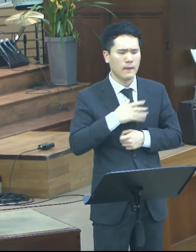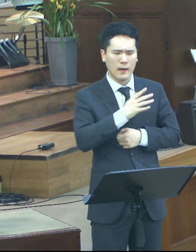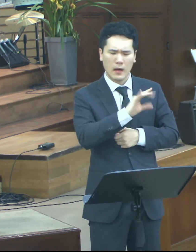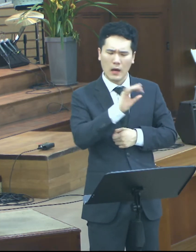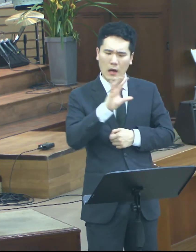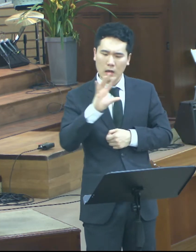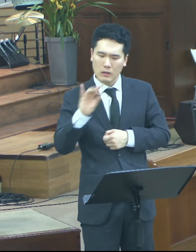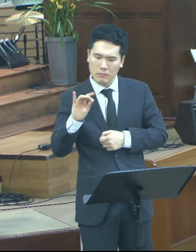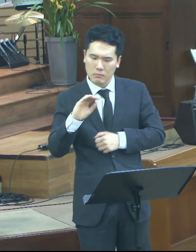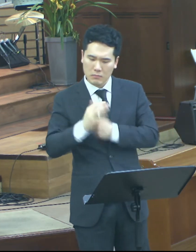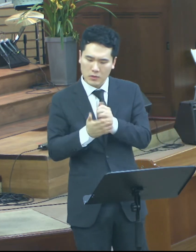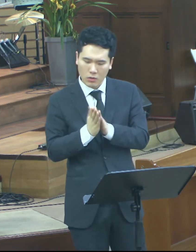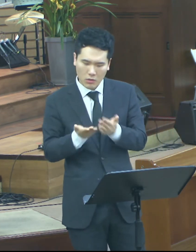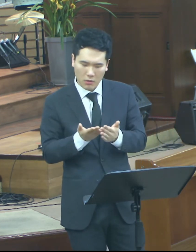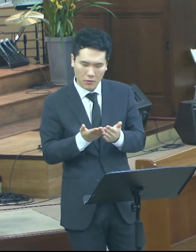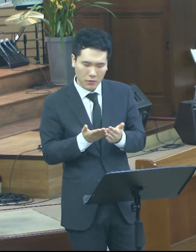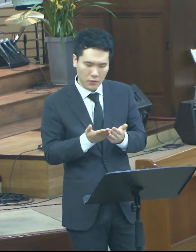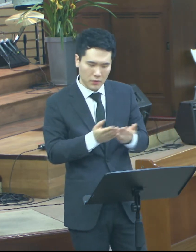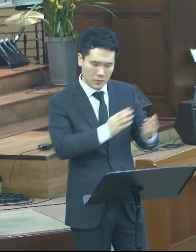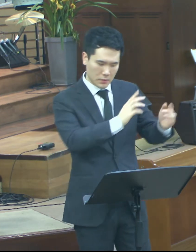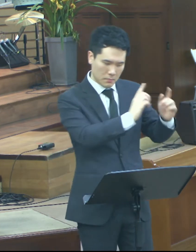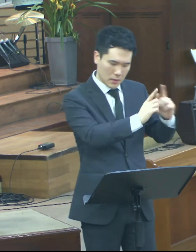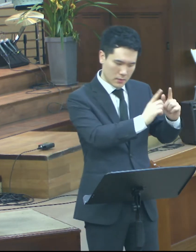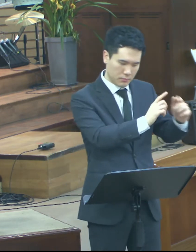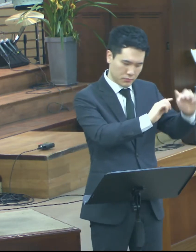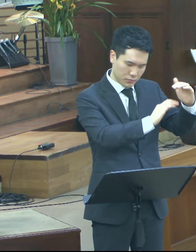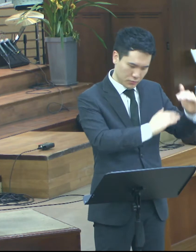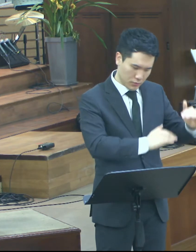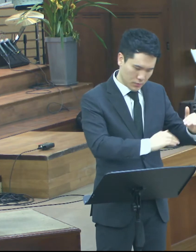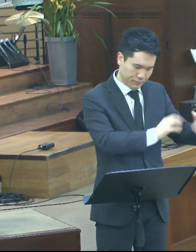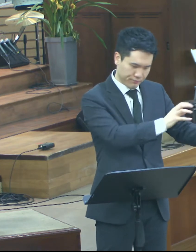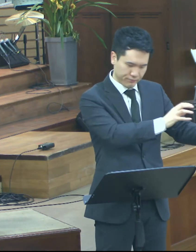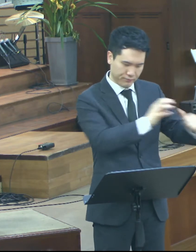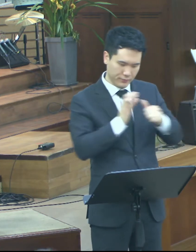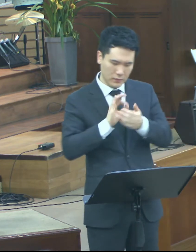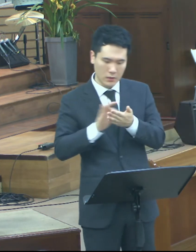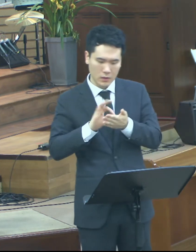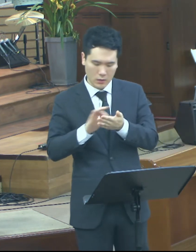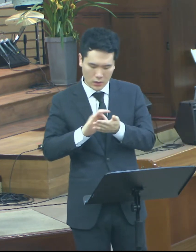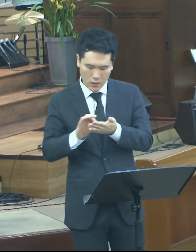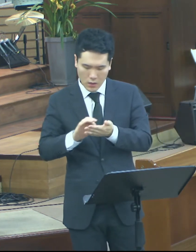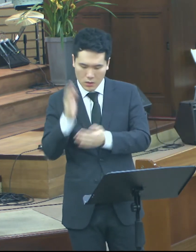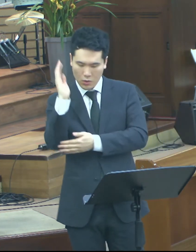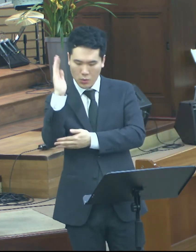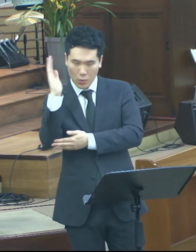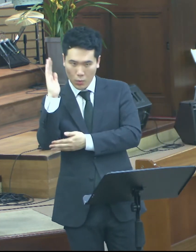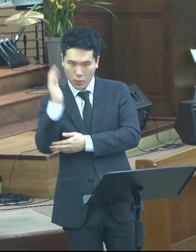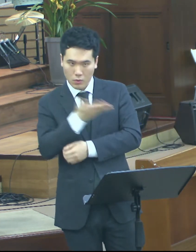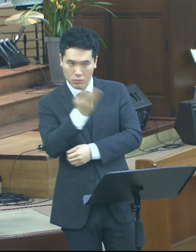때 제가 차 안에서 듣다가 인용하는 경우도 많아요. 하나님이 탁 걸리게